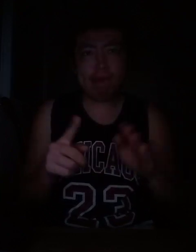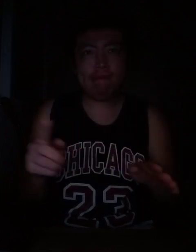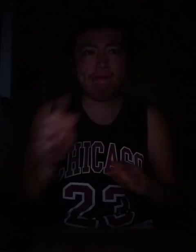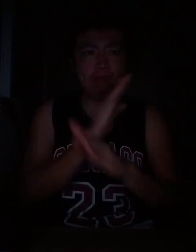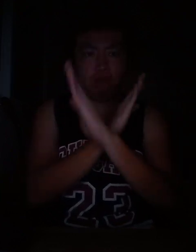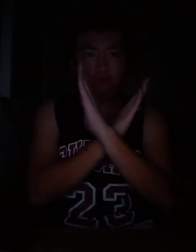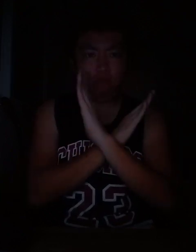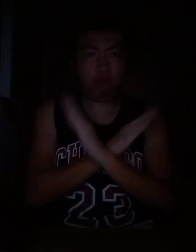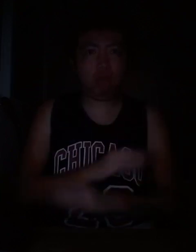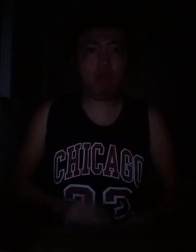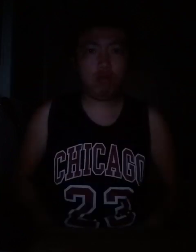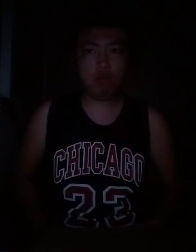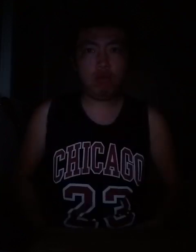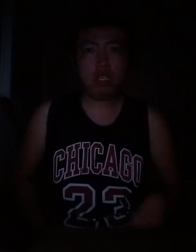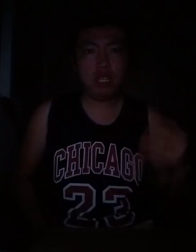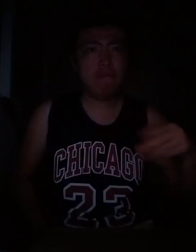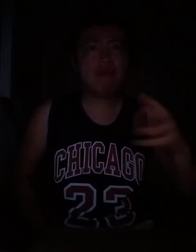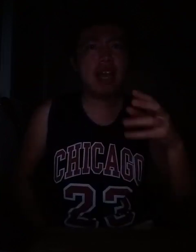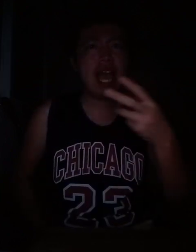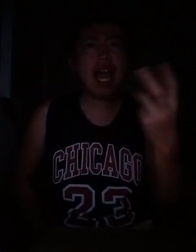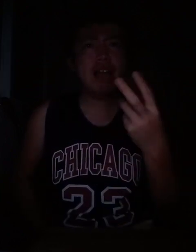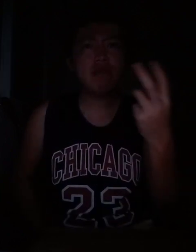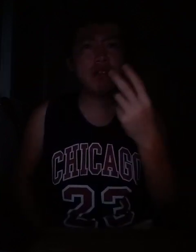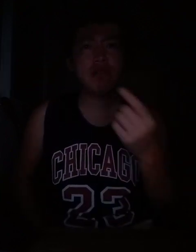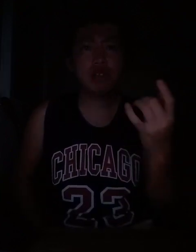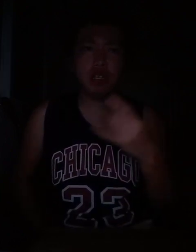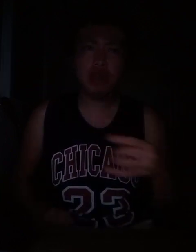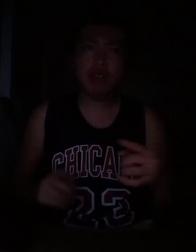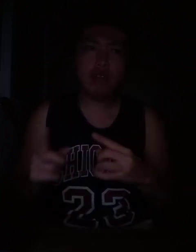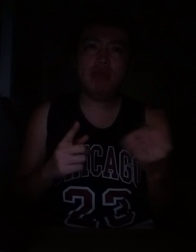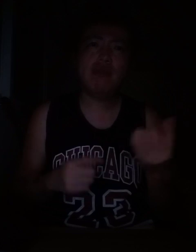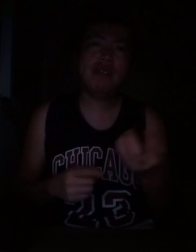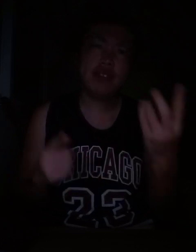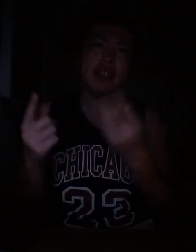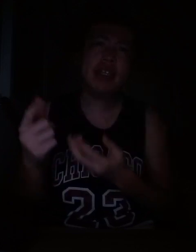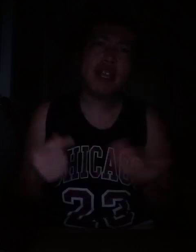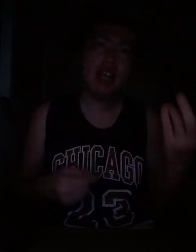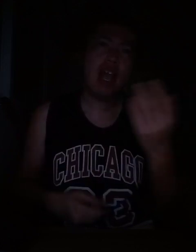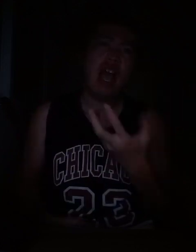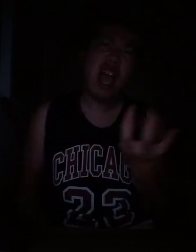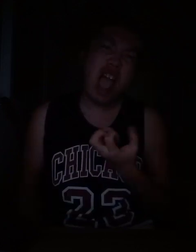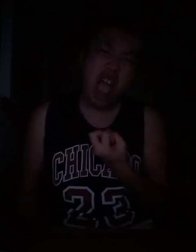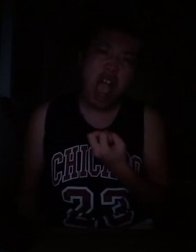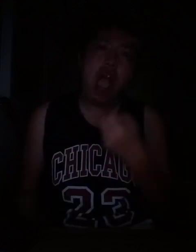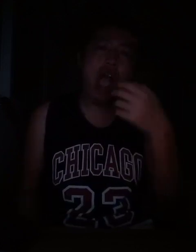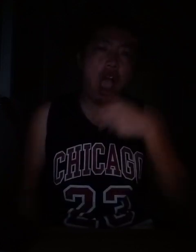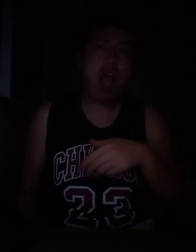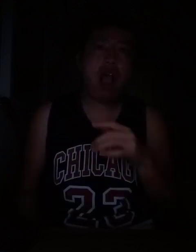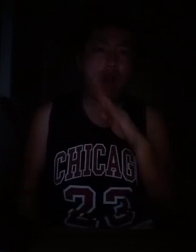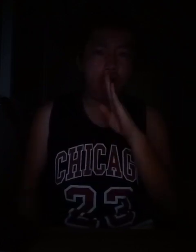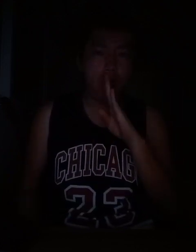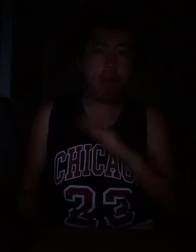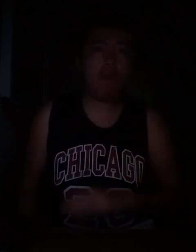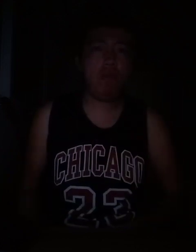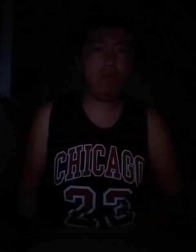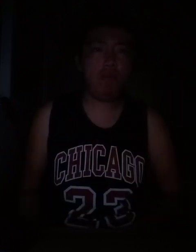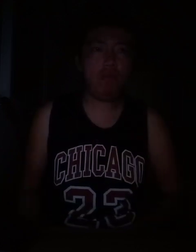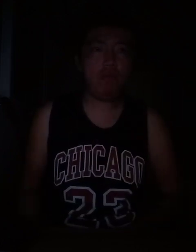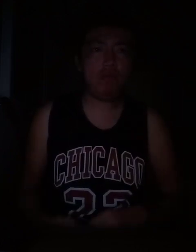상황. 태풍 카눈 북상 소식에 주민들은 흰남노의 악몽이 재현될까 걱정입니다. 비 많이 온다고 막